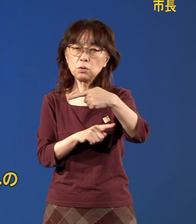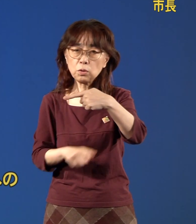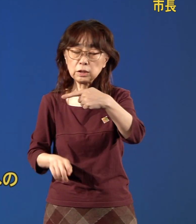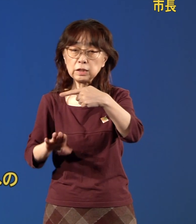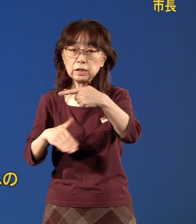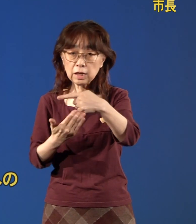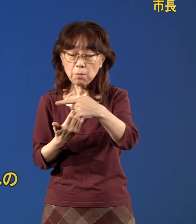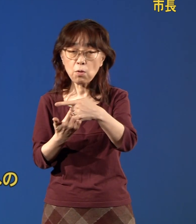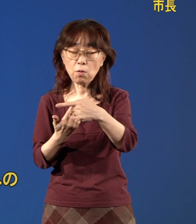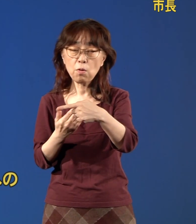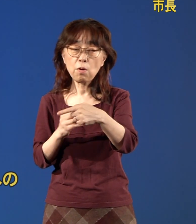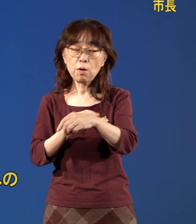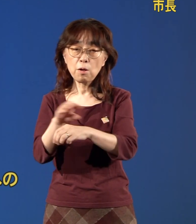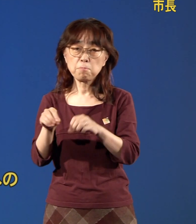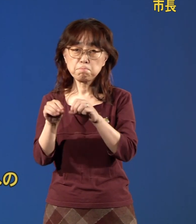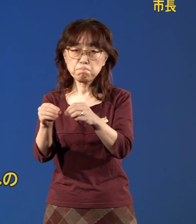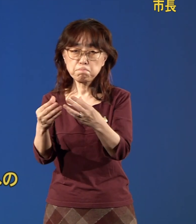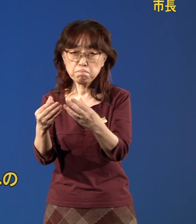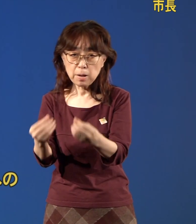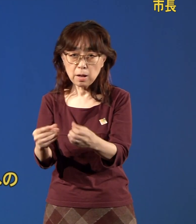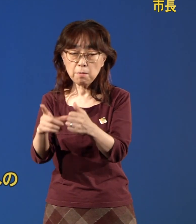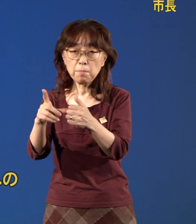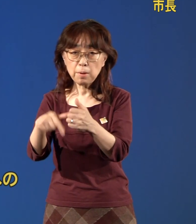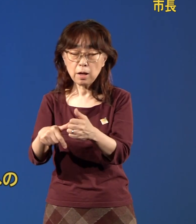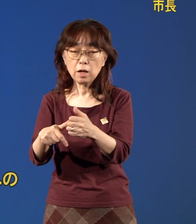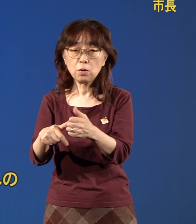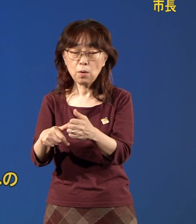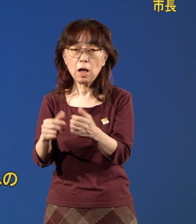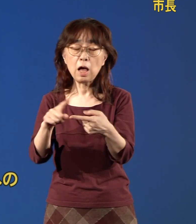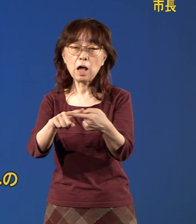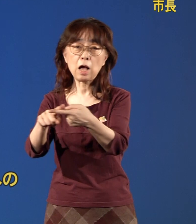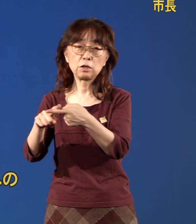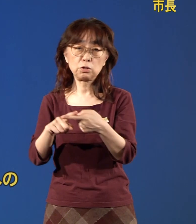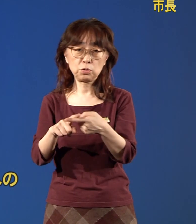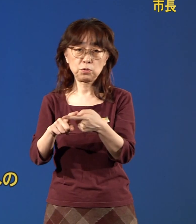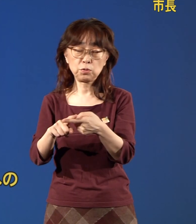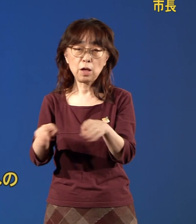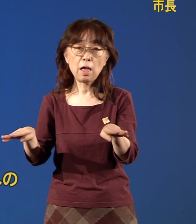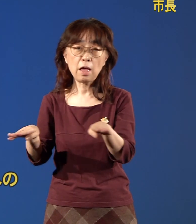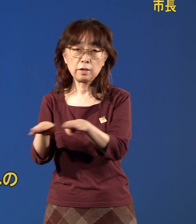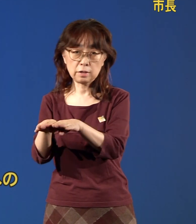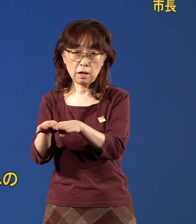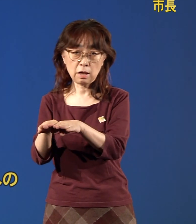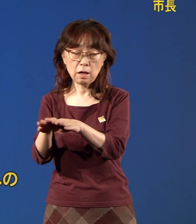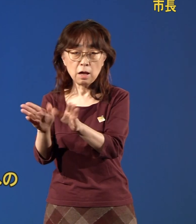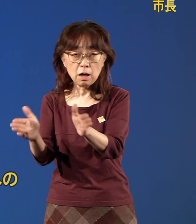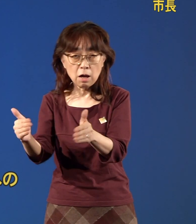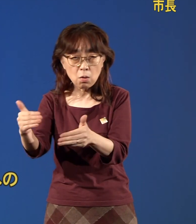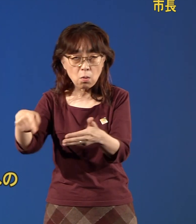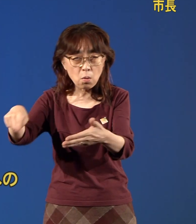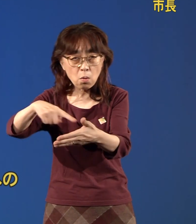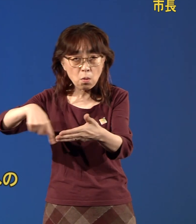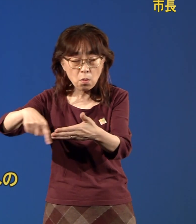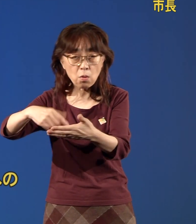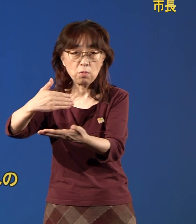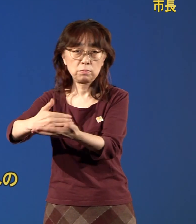性者が出れば学級閉鎖などで早期にそこの部分だけを閉じるという対策を取ってきました